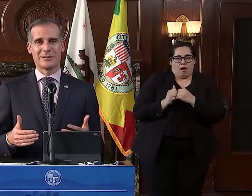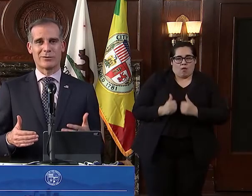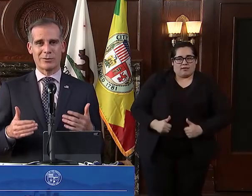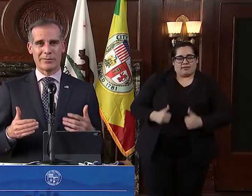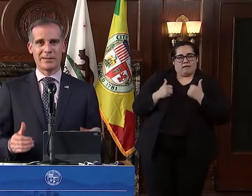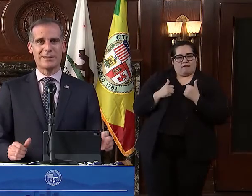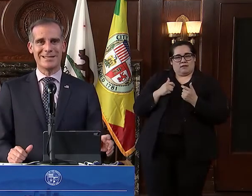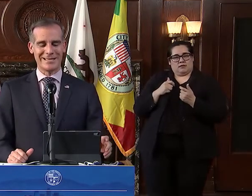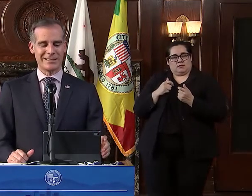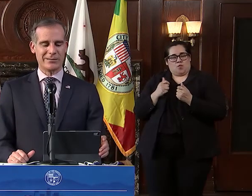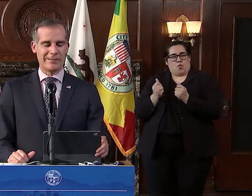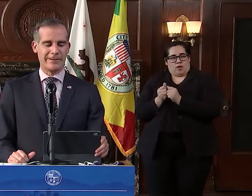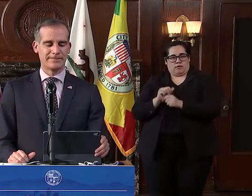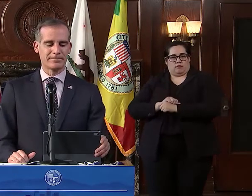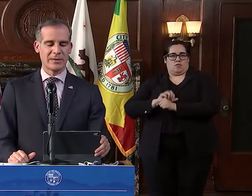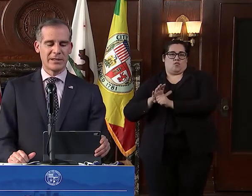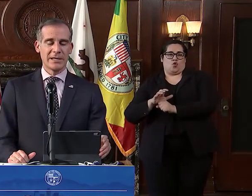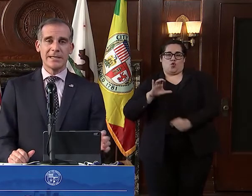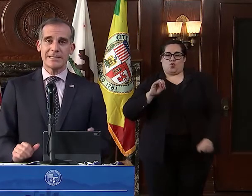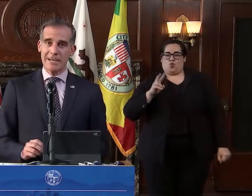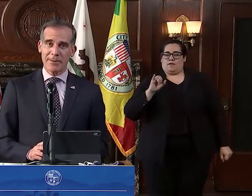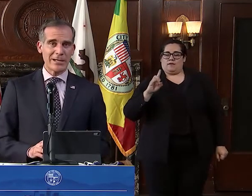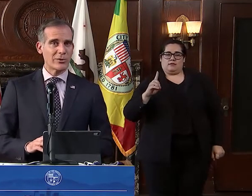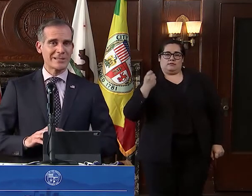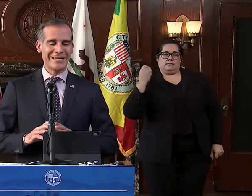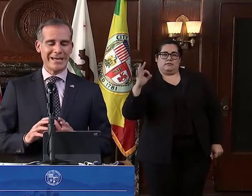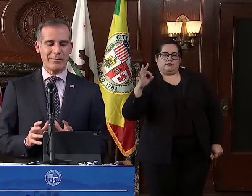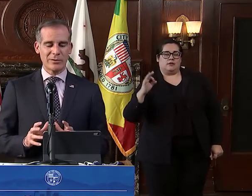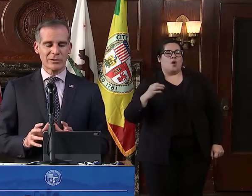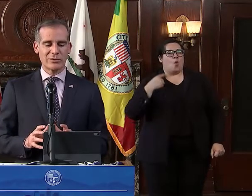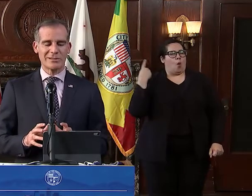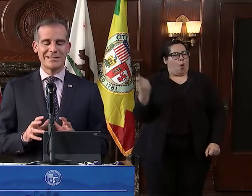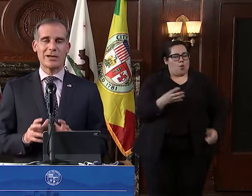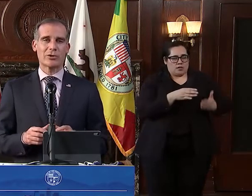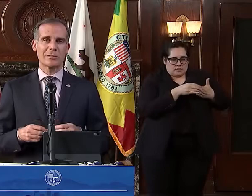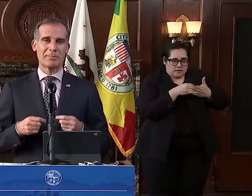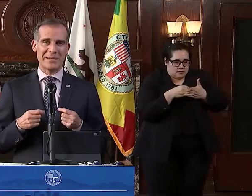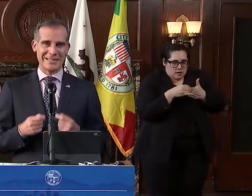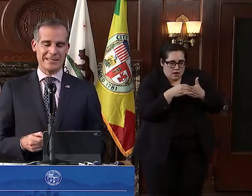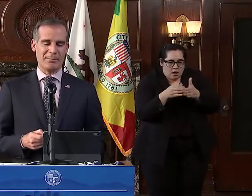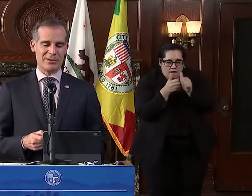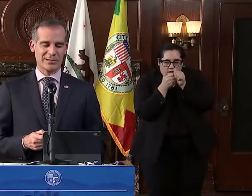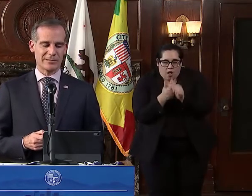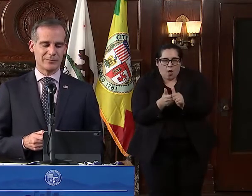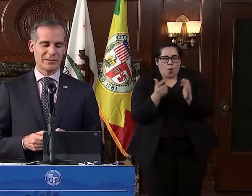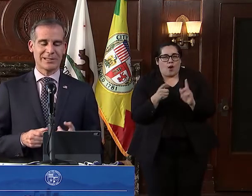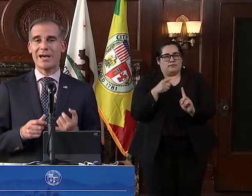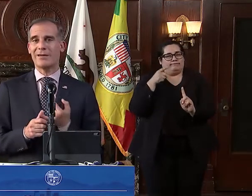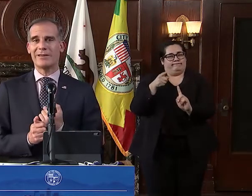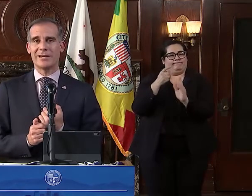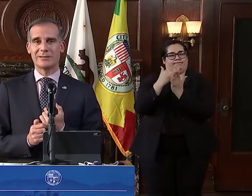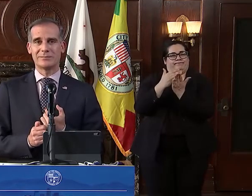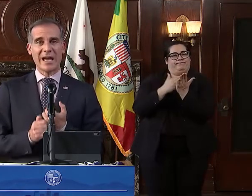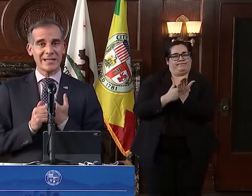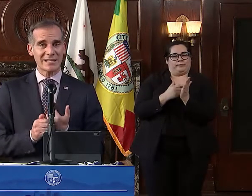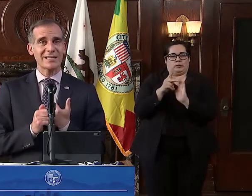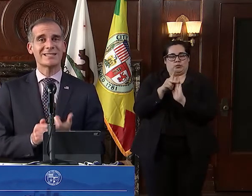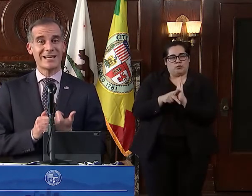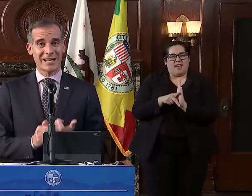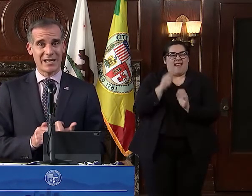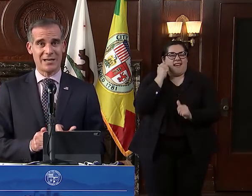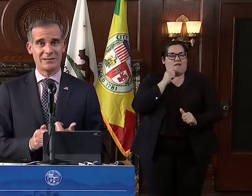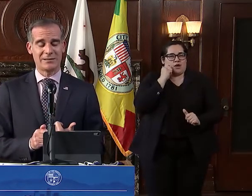vivir con COVID-19. Siempre nos guiamos con ciertos principios. Cada vida